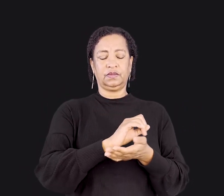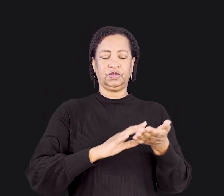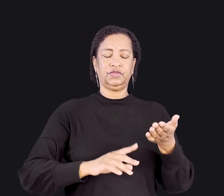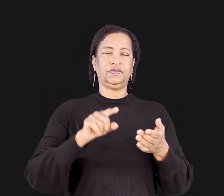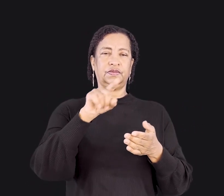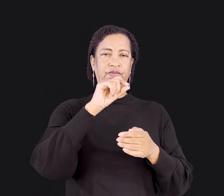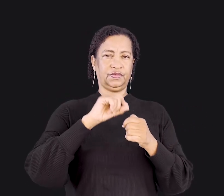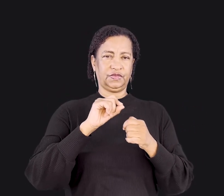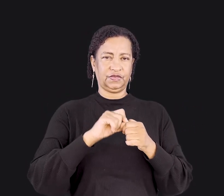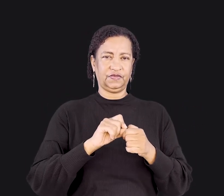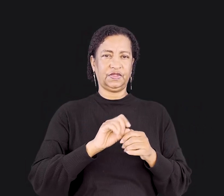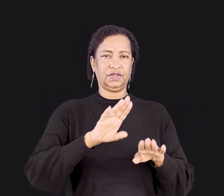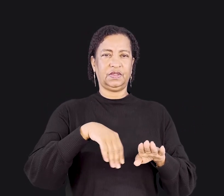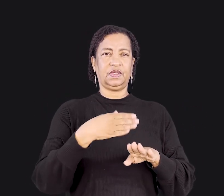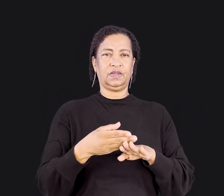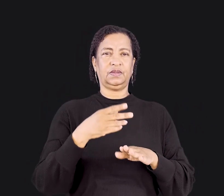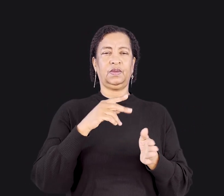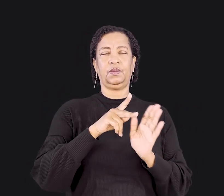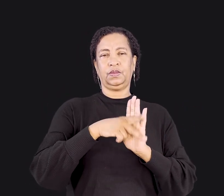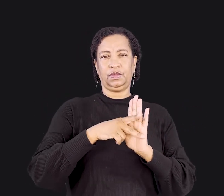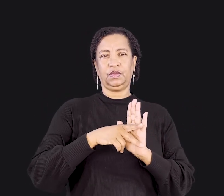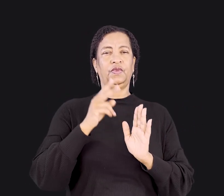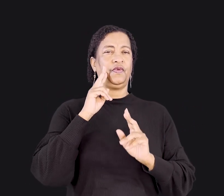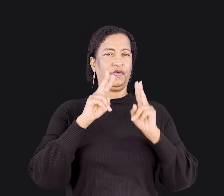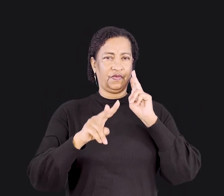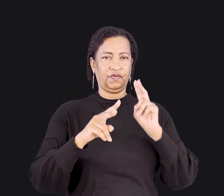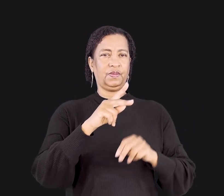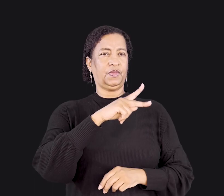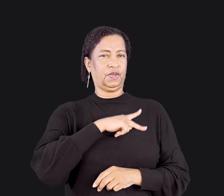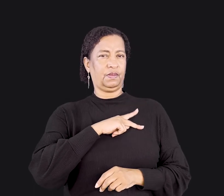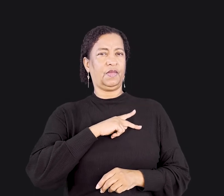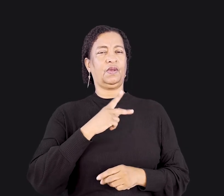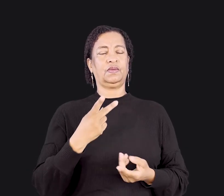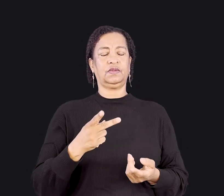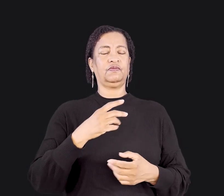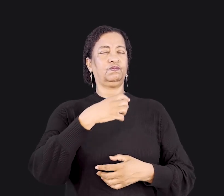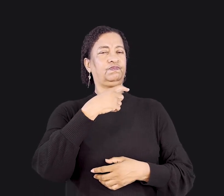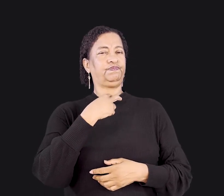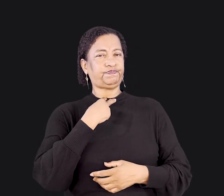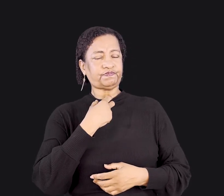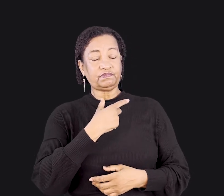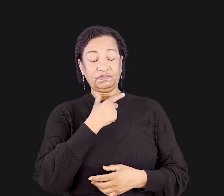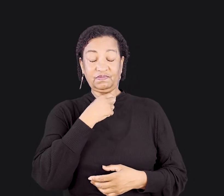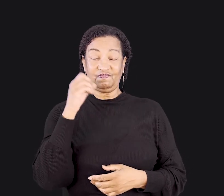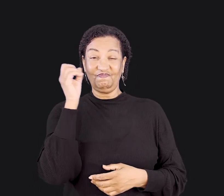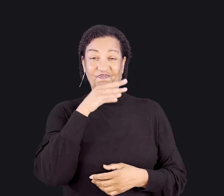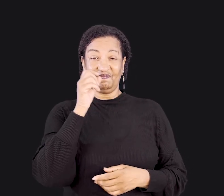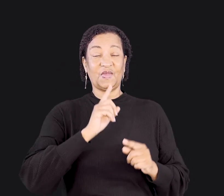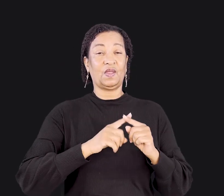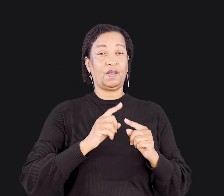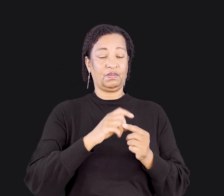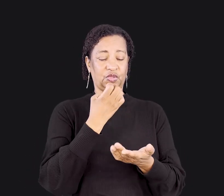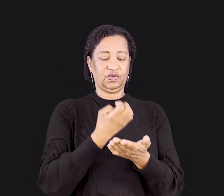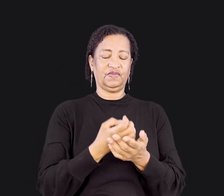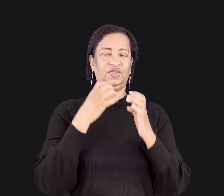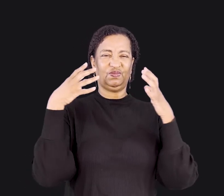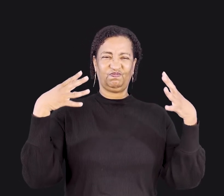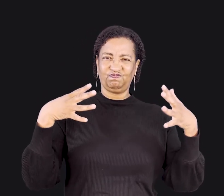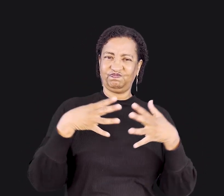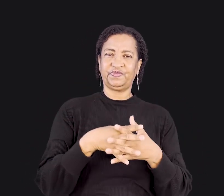para ser feita por você até o próximo programa. Vimos que Paulo estava muito bravo, porque o evangelho estava sendo confundido. Sua tarefa será